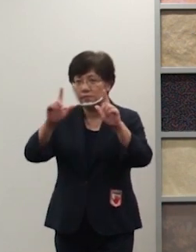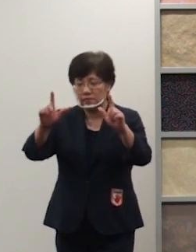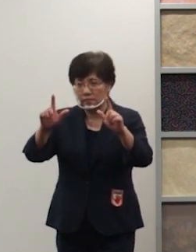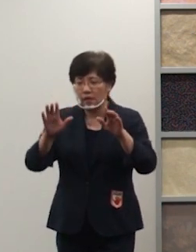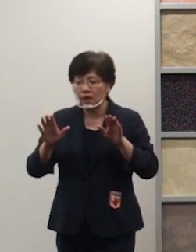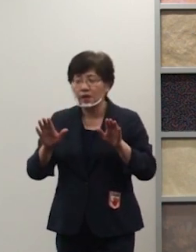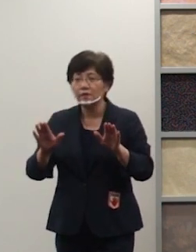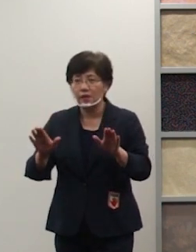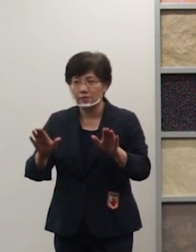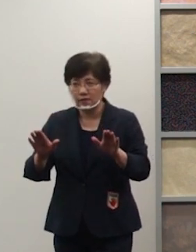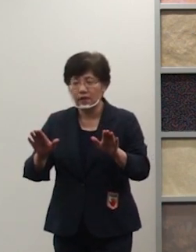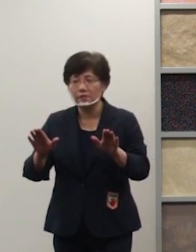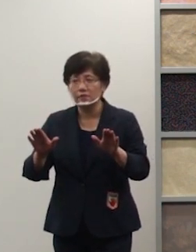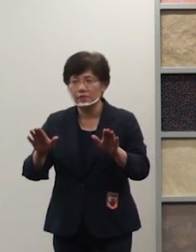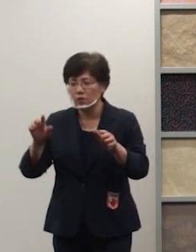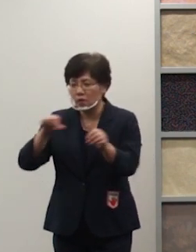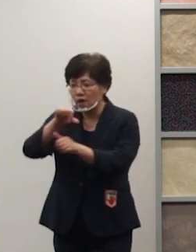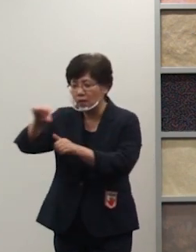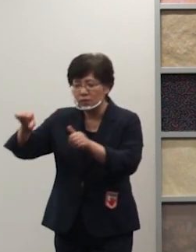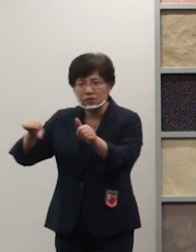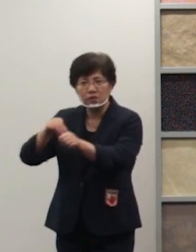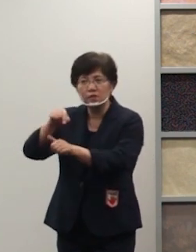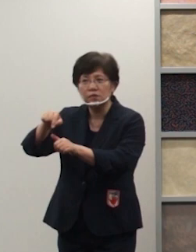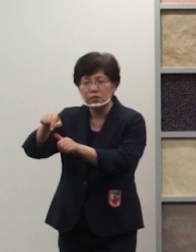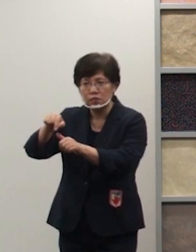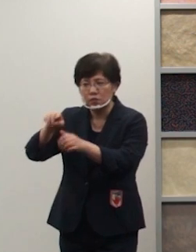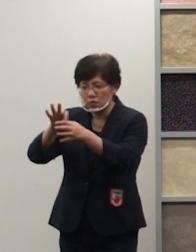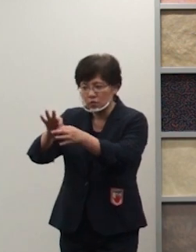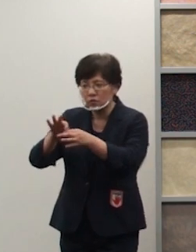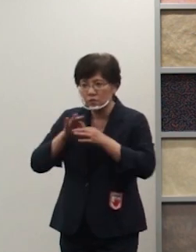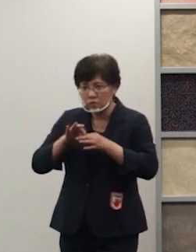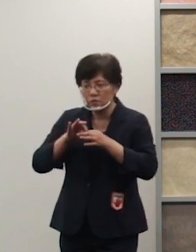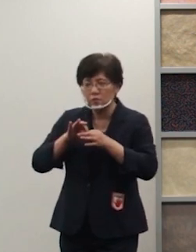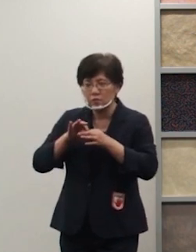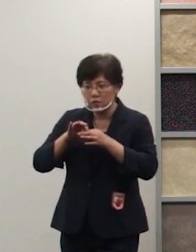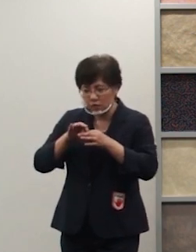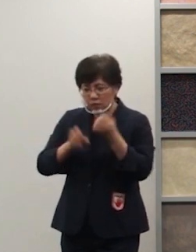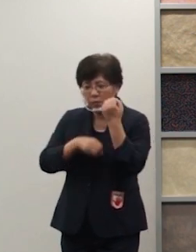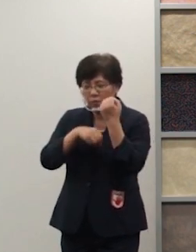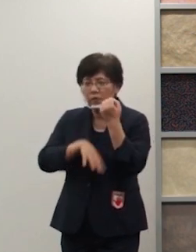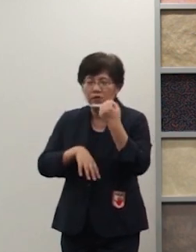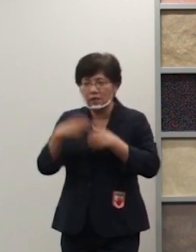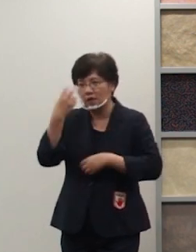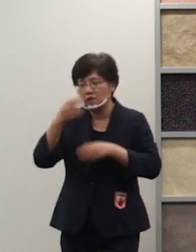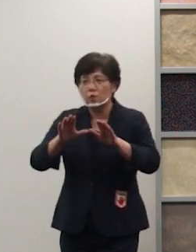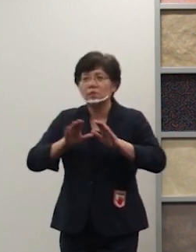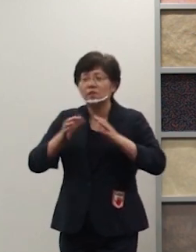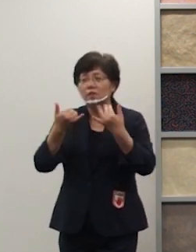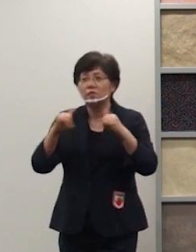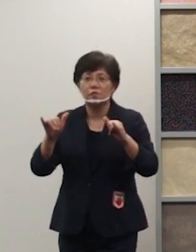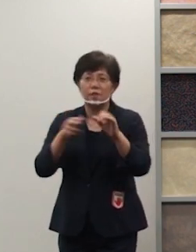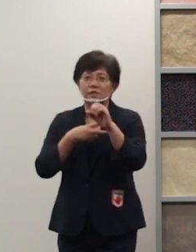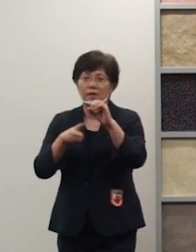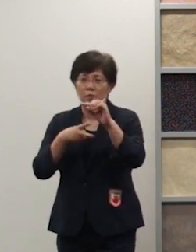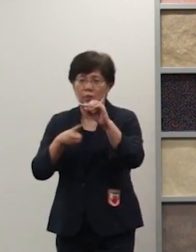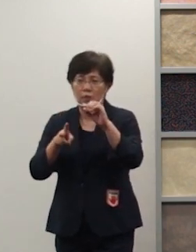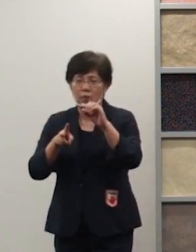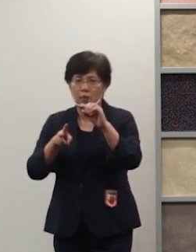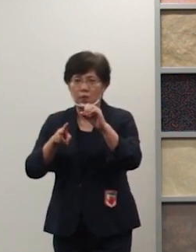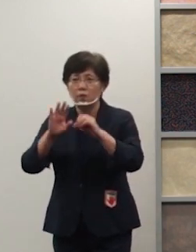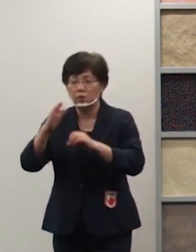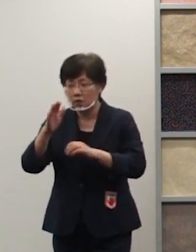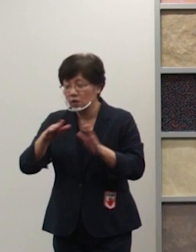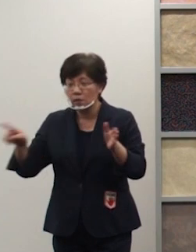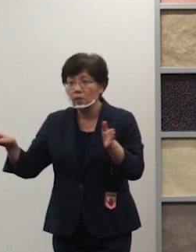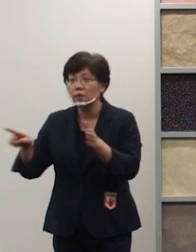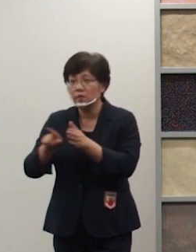現在のところ、このアプリ の通知に基づいて検査を受けた方というのはいらっしゃいません。一方で、これまで陽性が